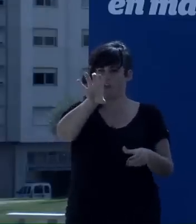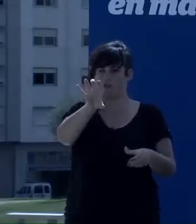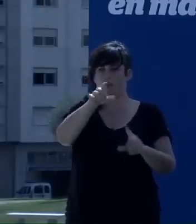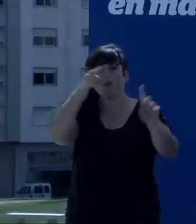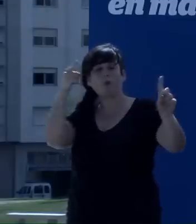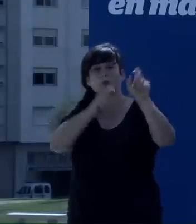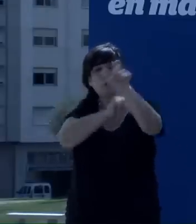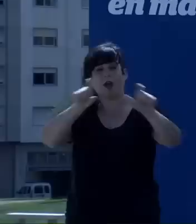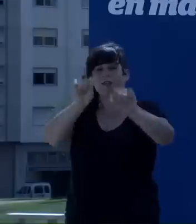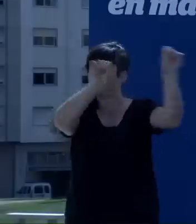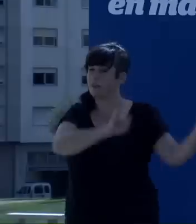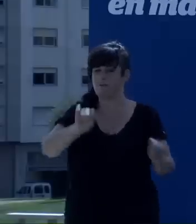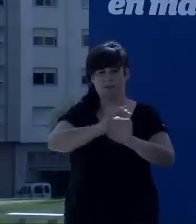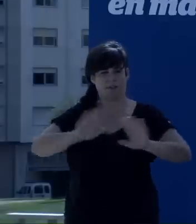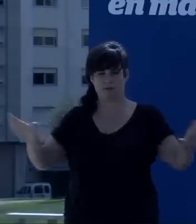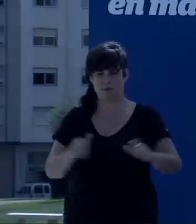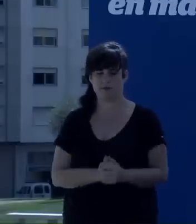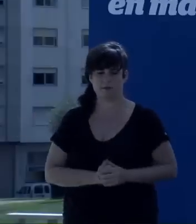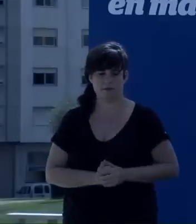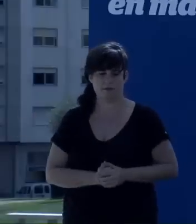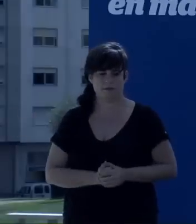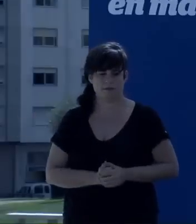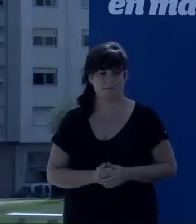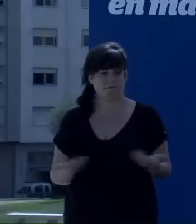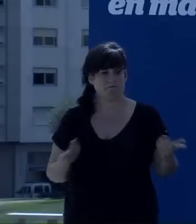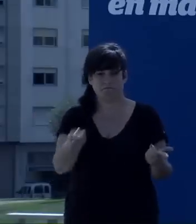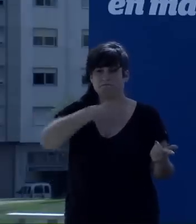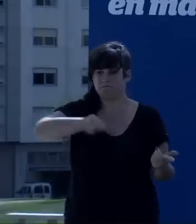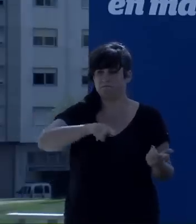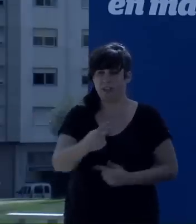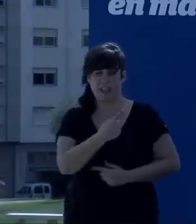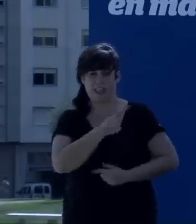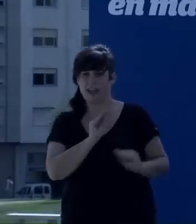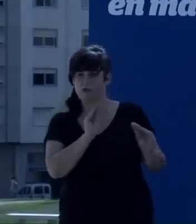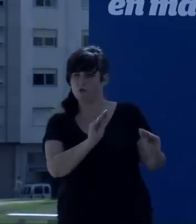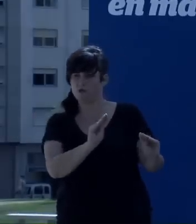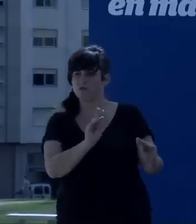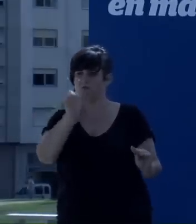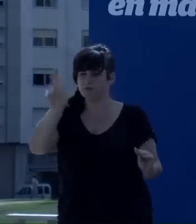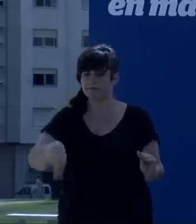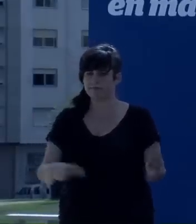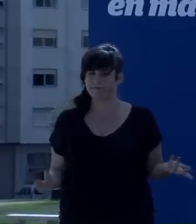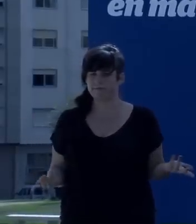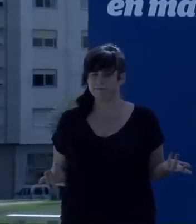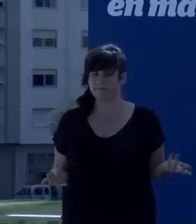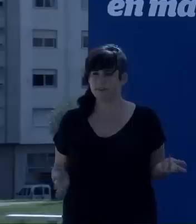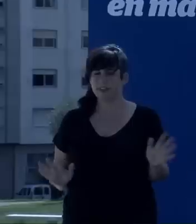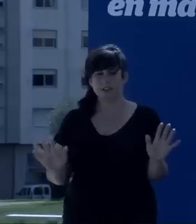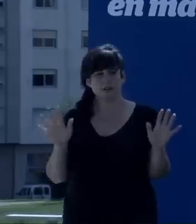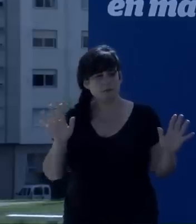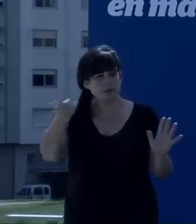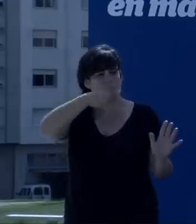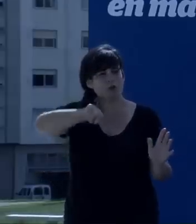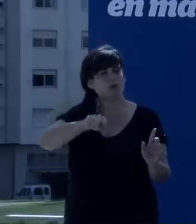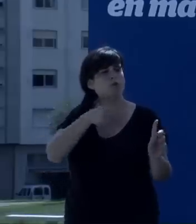a xente. E nós somos a infantería desa Garda Nacional, pero que utilizamos simplemente a